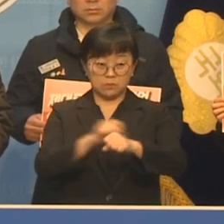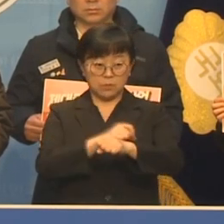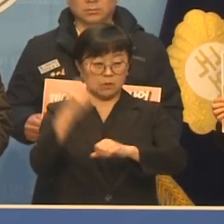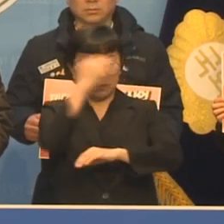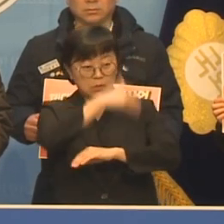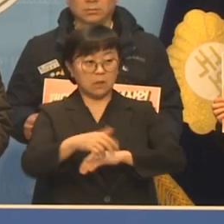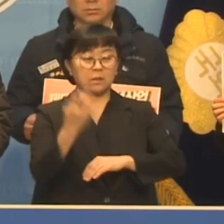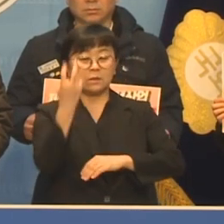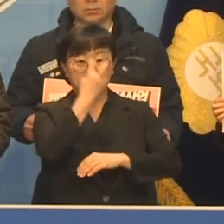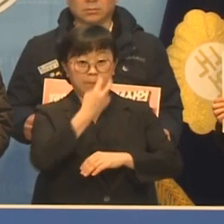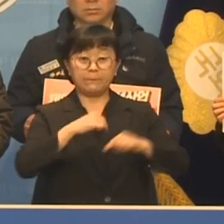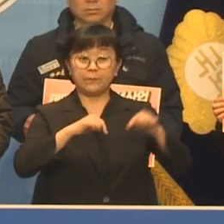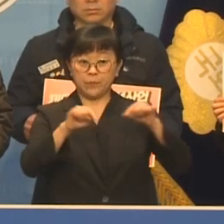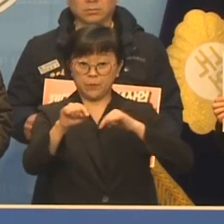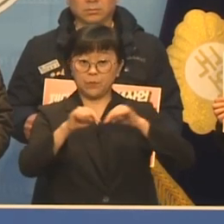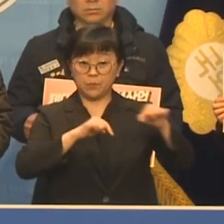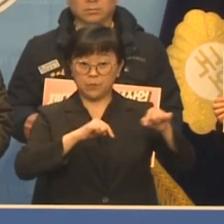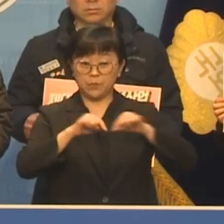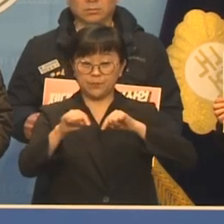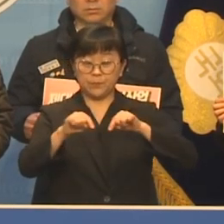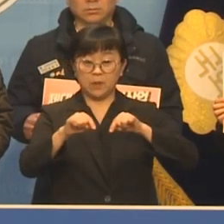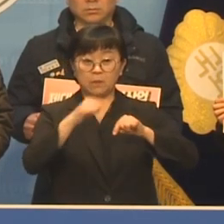기획 감독을 산재